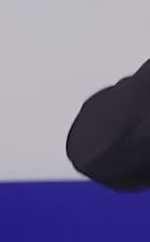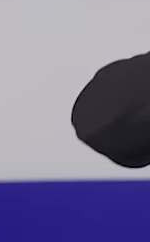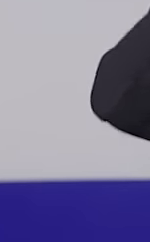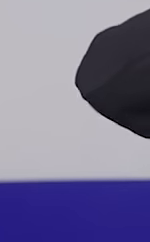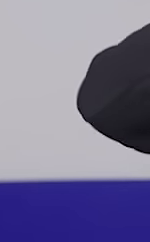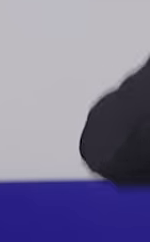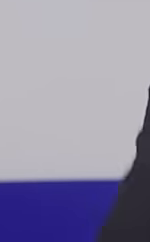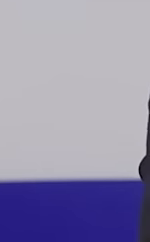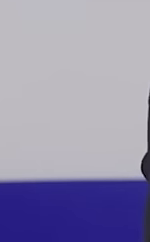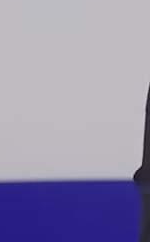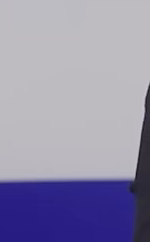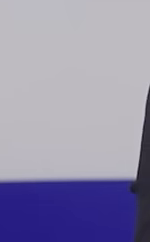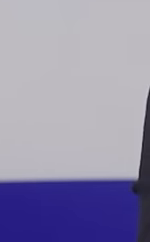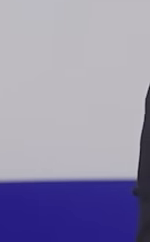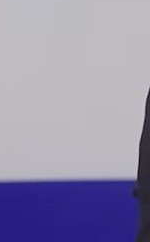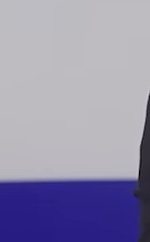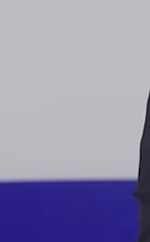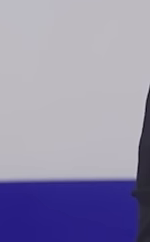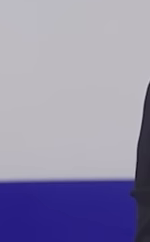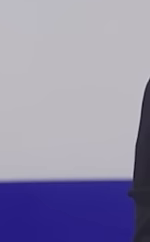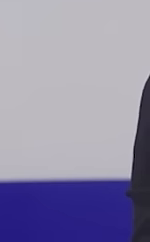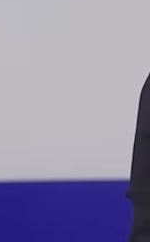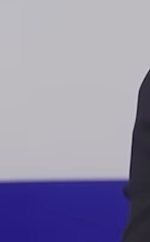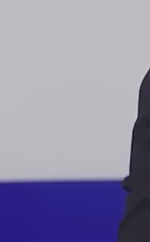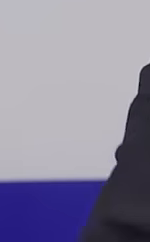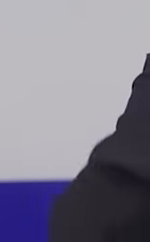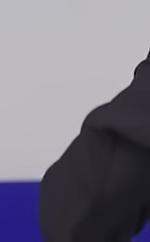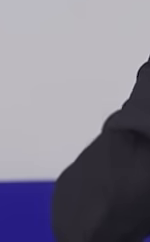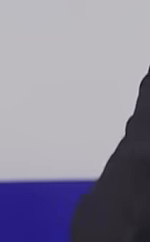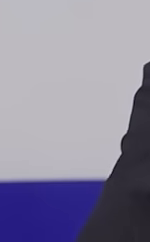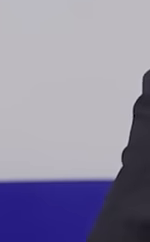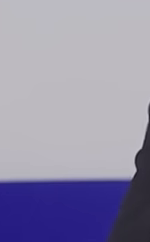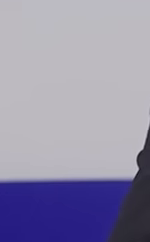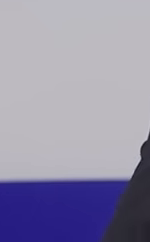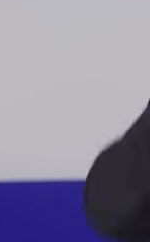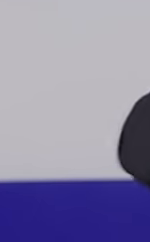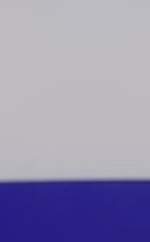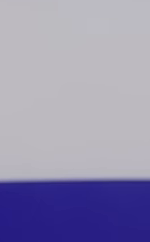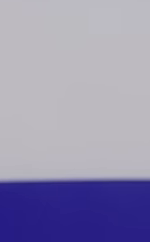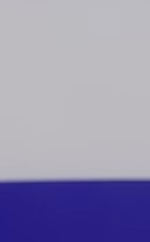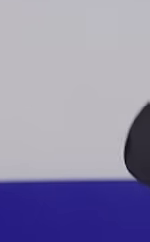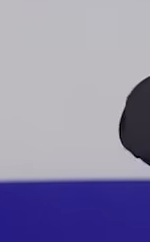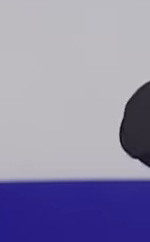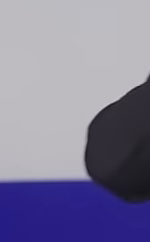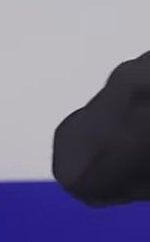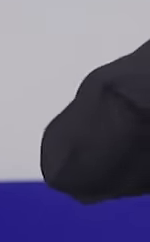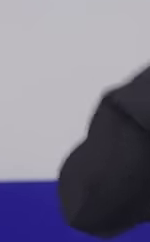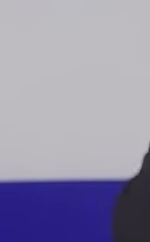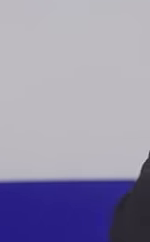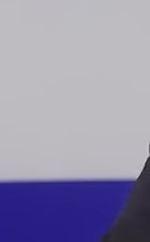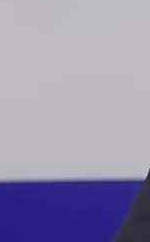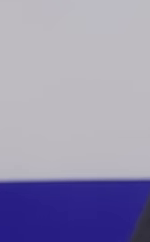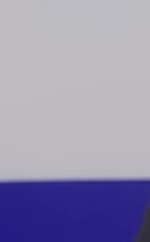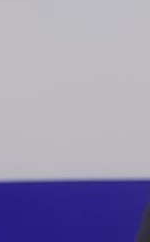선출된 리더를 지배자로 여길 것이냐 아니면